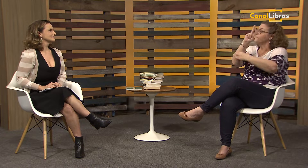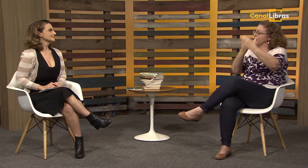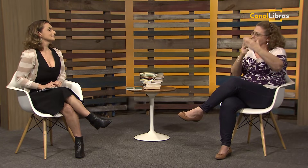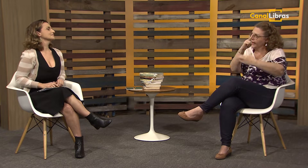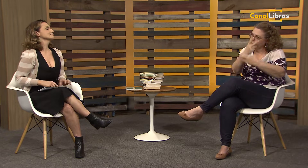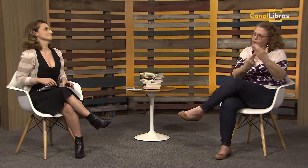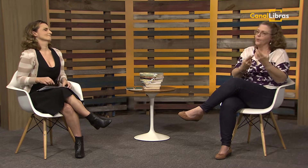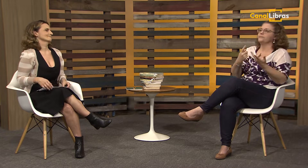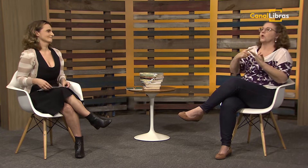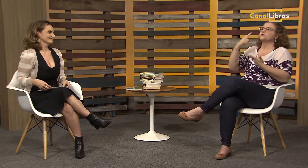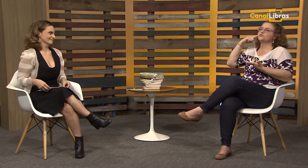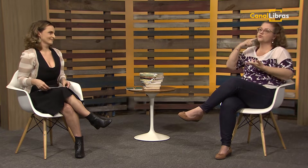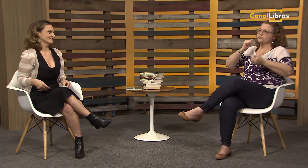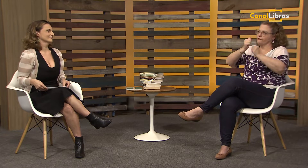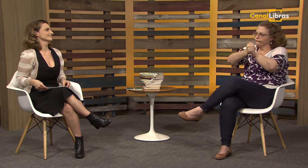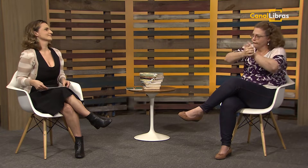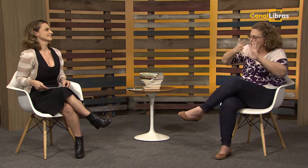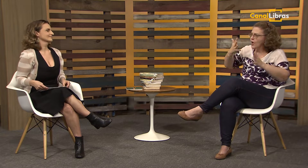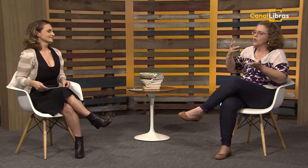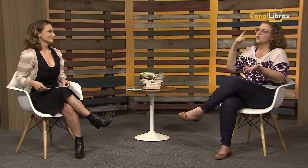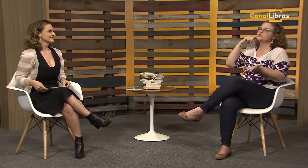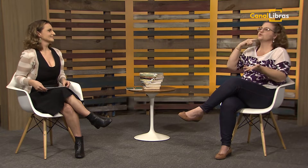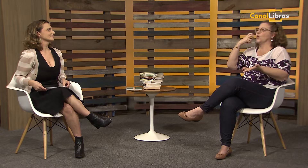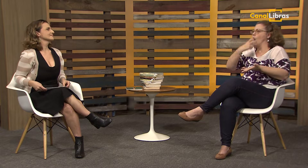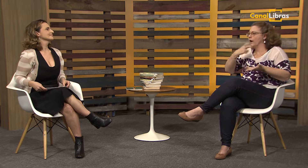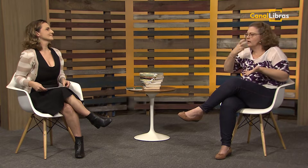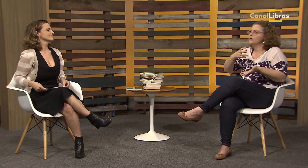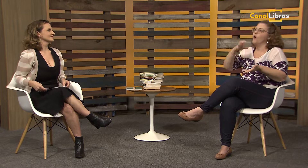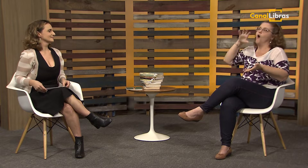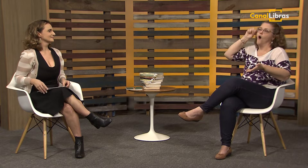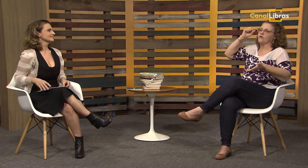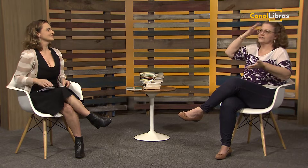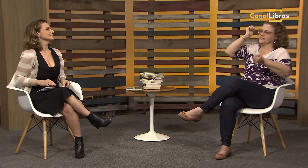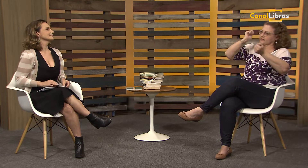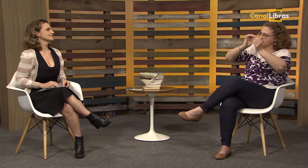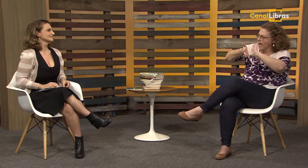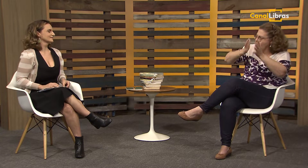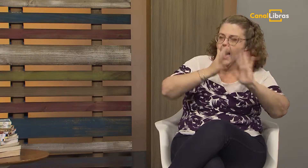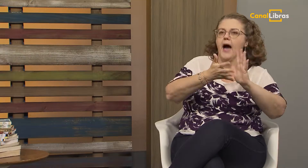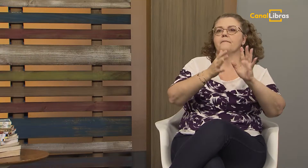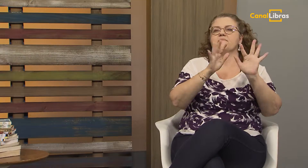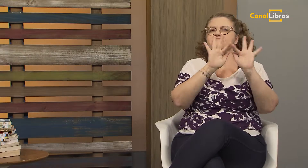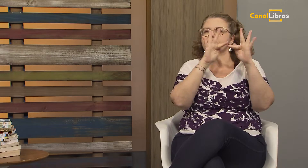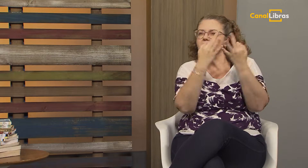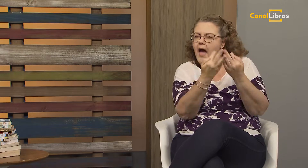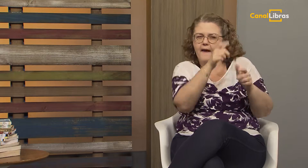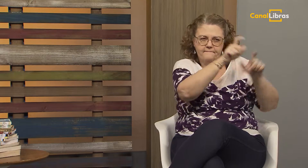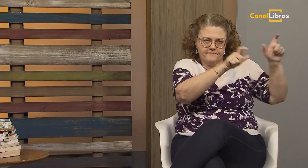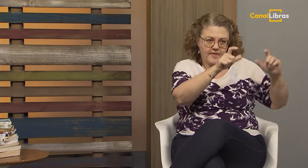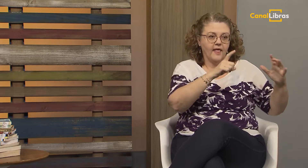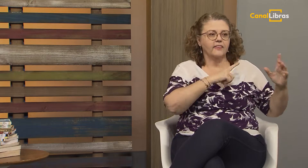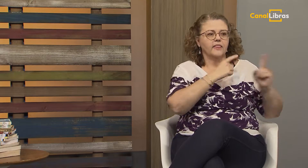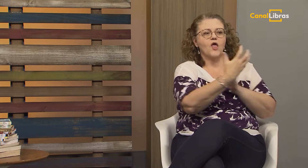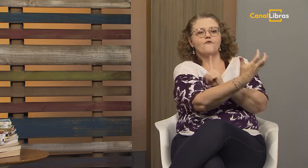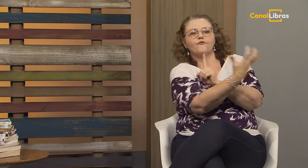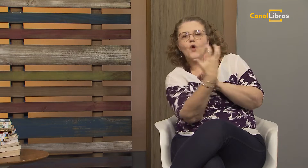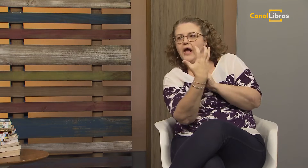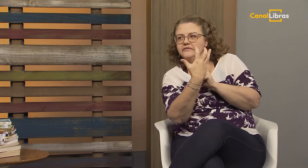bilinguismo, surdos sinalizantes, surdos oralizados, ouvintes que sabiam Libras, familiares. Todos esses fatores